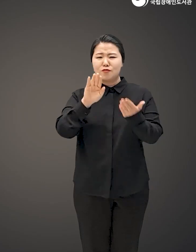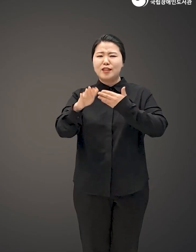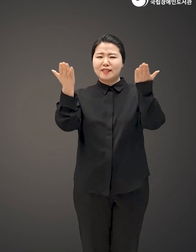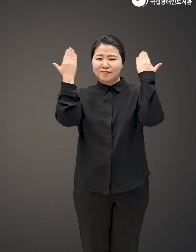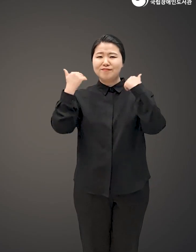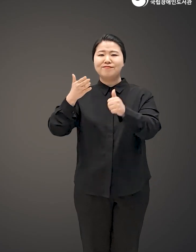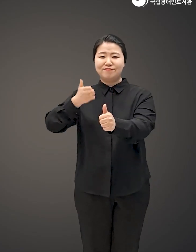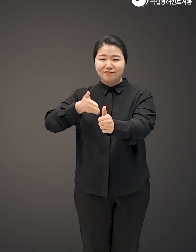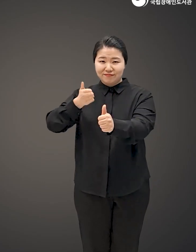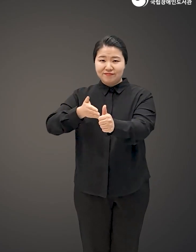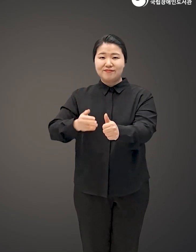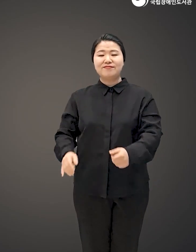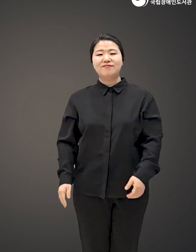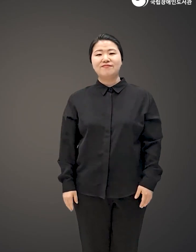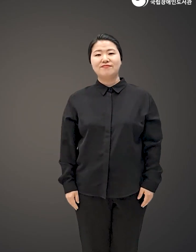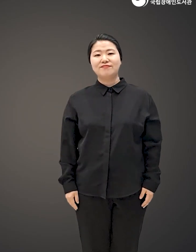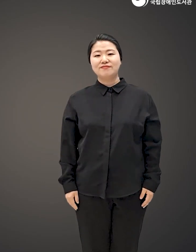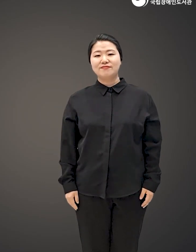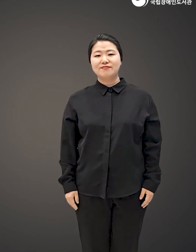바라요.